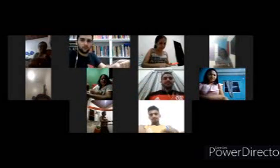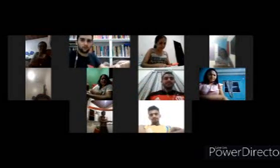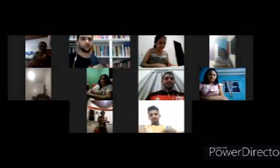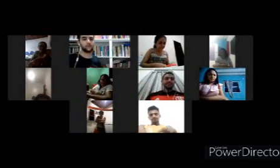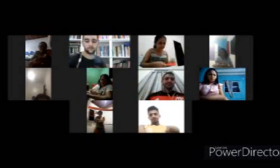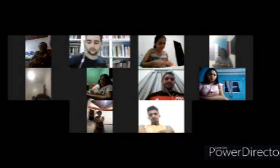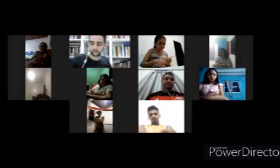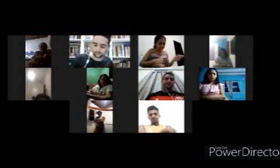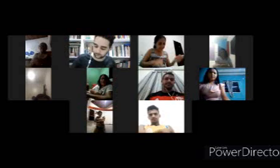nervoso.